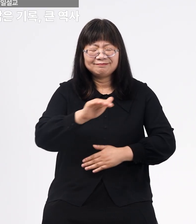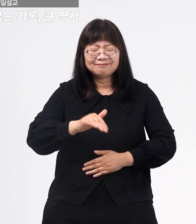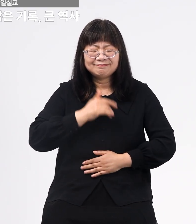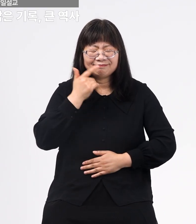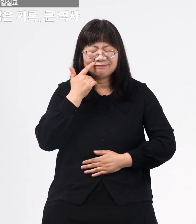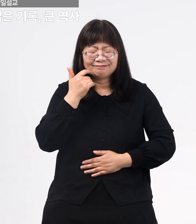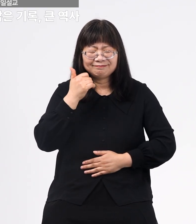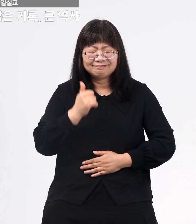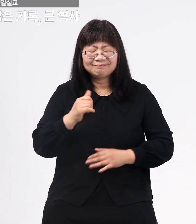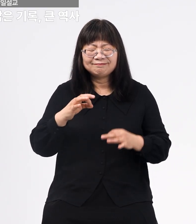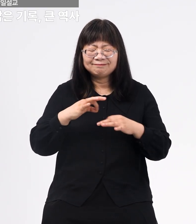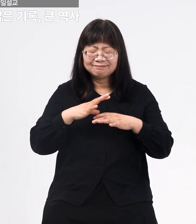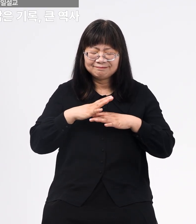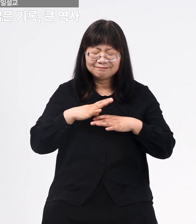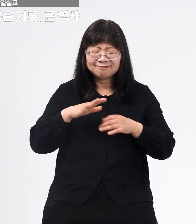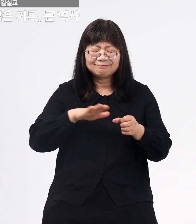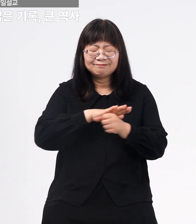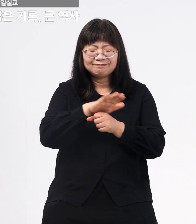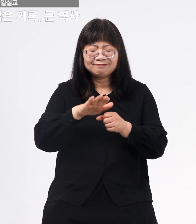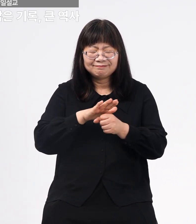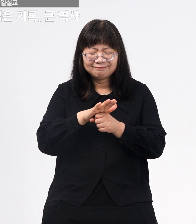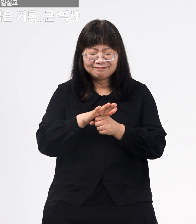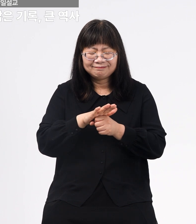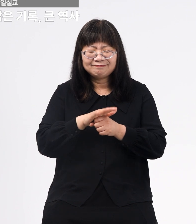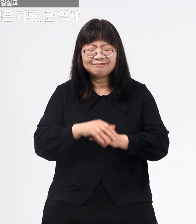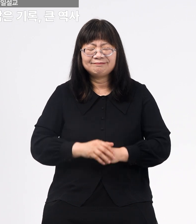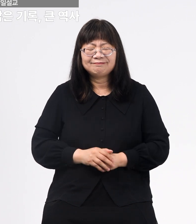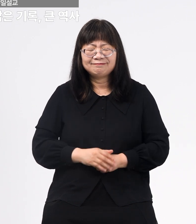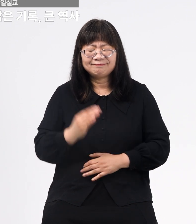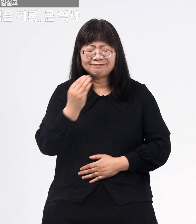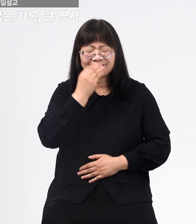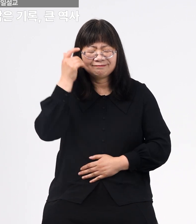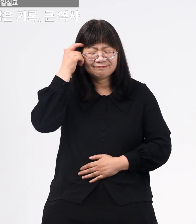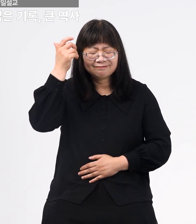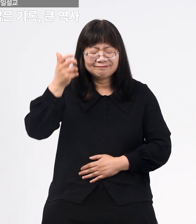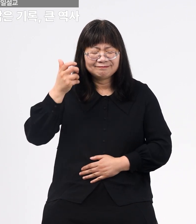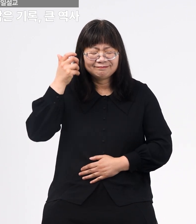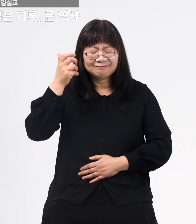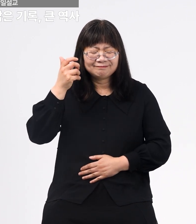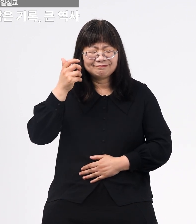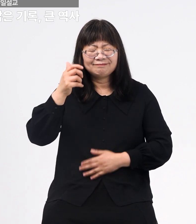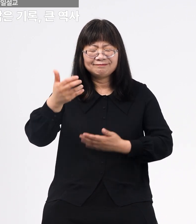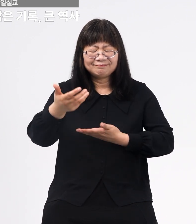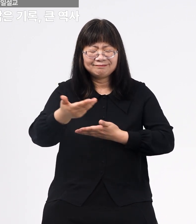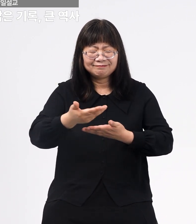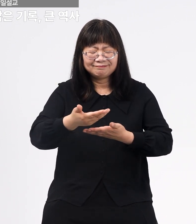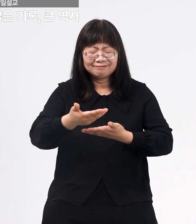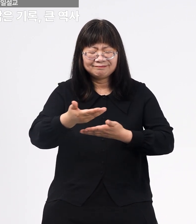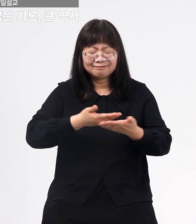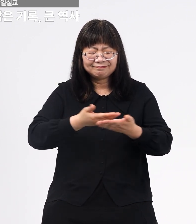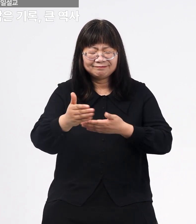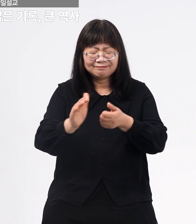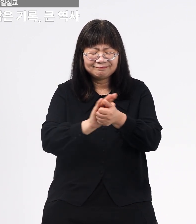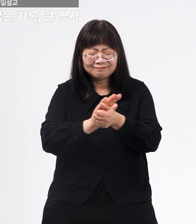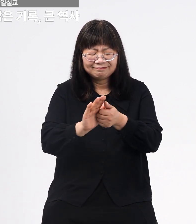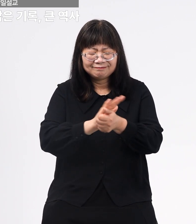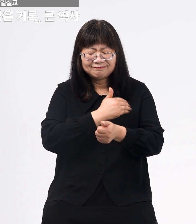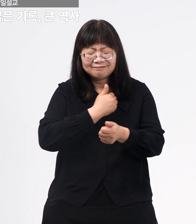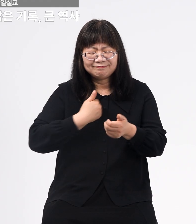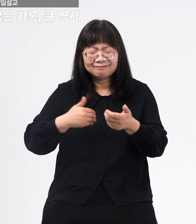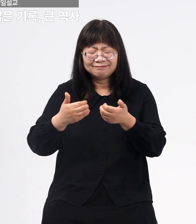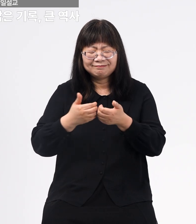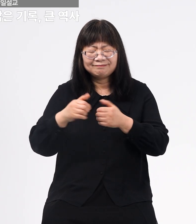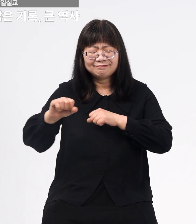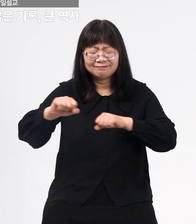아버지의 놀라우신 사랑하심과 성령님의 교통 위로 충만케